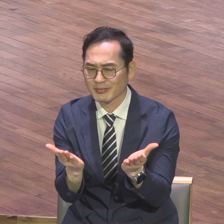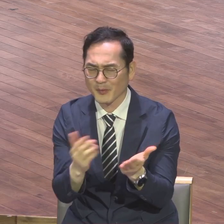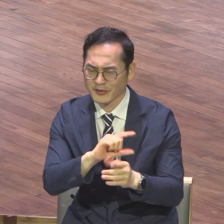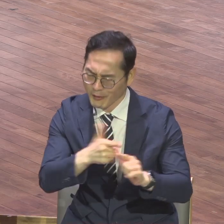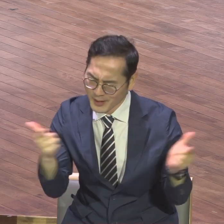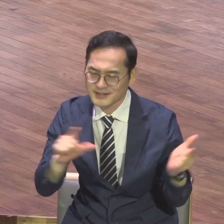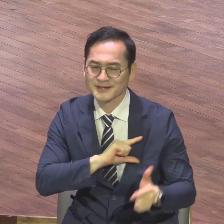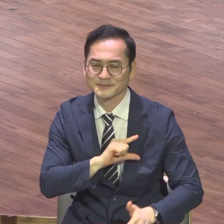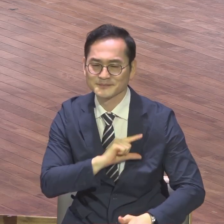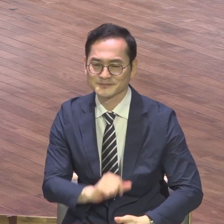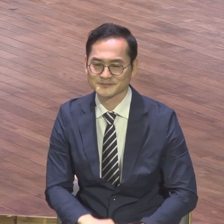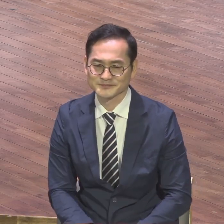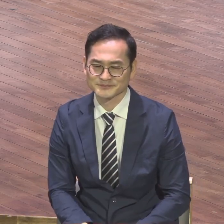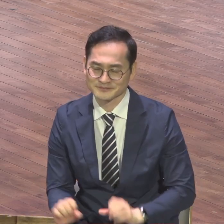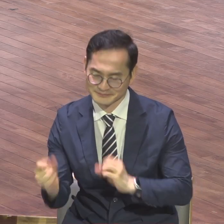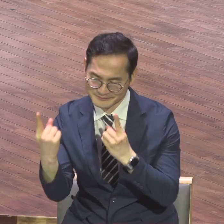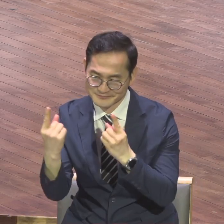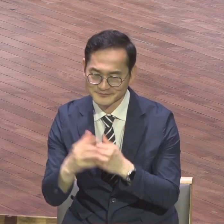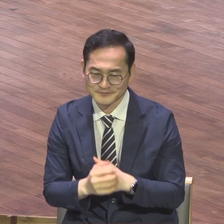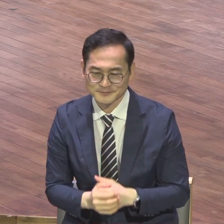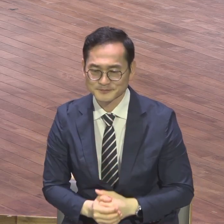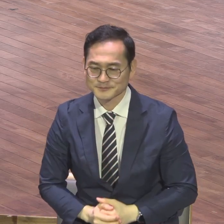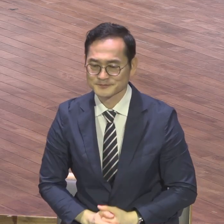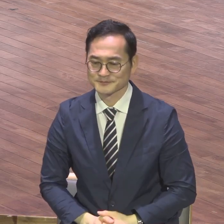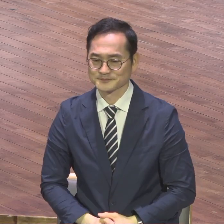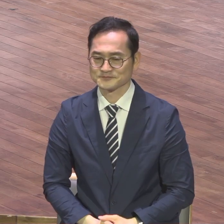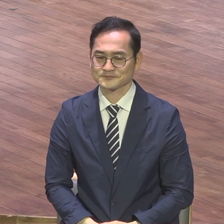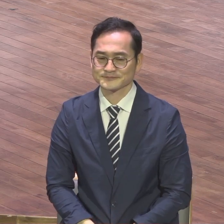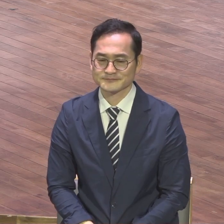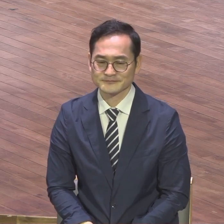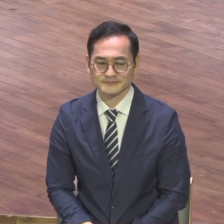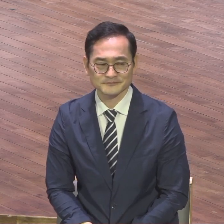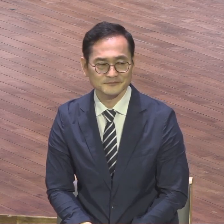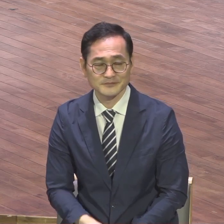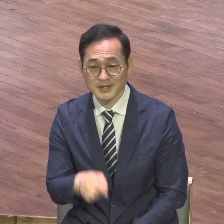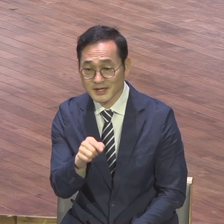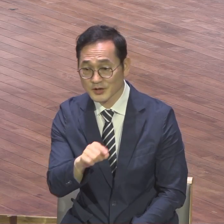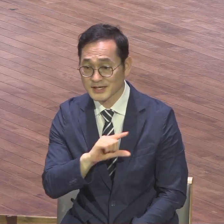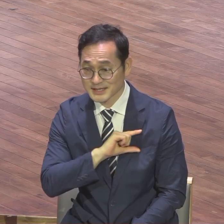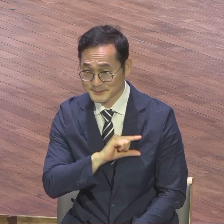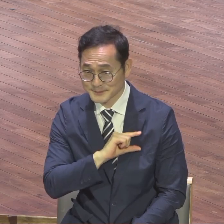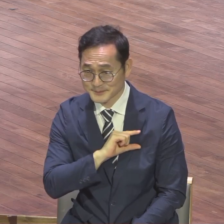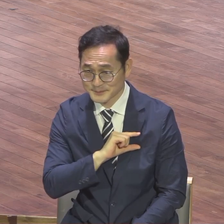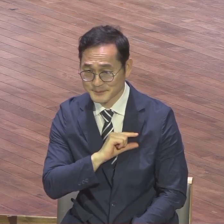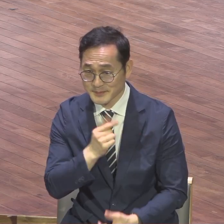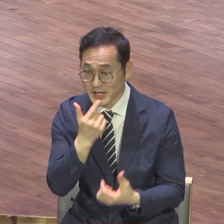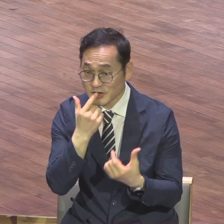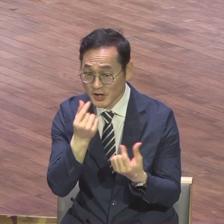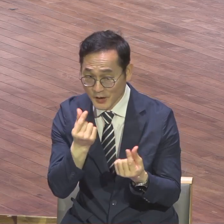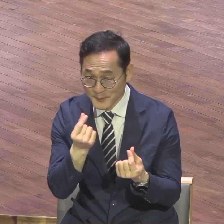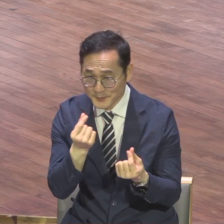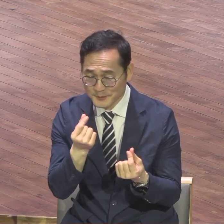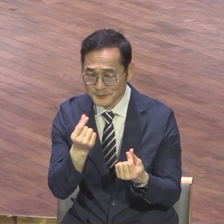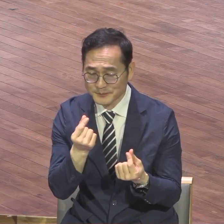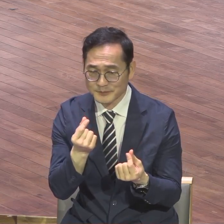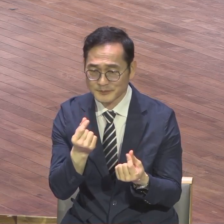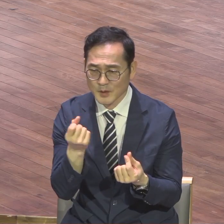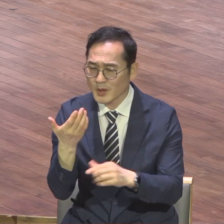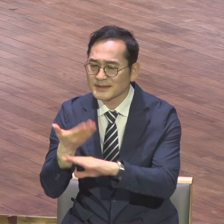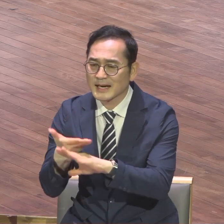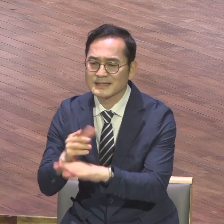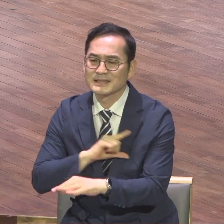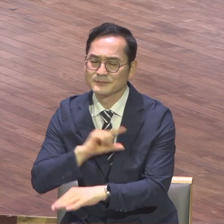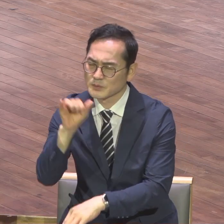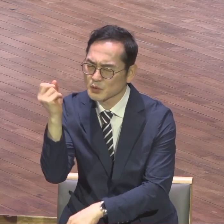그렇게 말을 합니다. 그런데 이런 별칭과 함께 우리가 놓치지 말아야 될 또 다른 별칭이